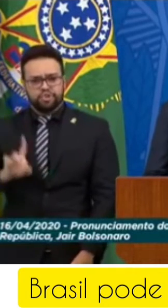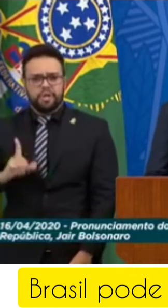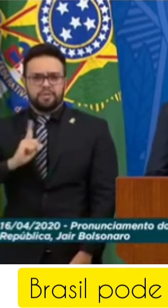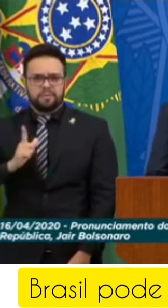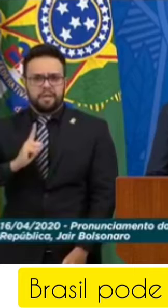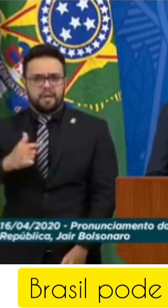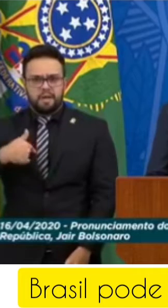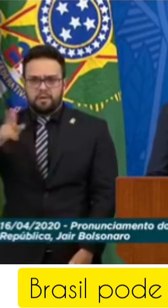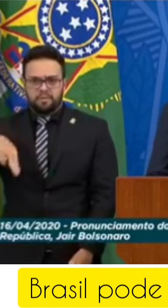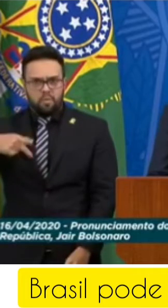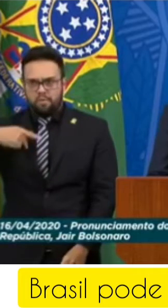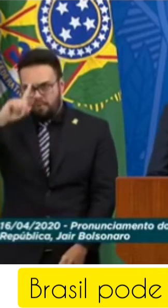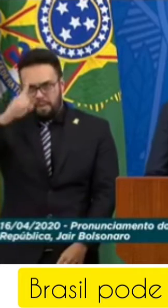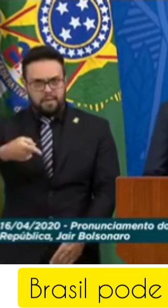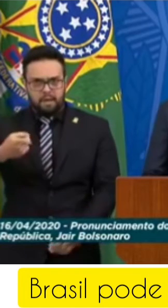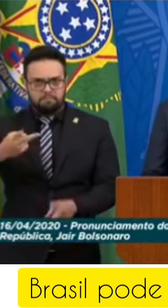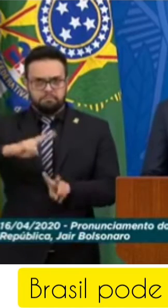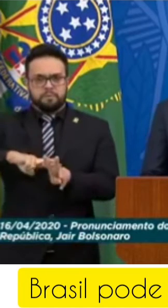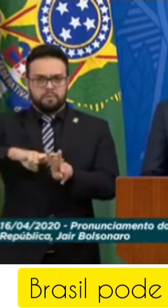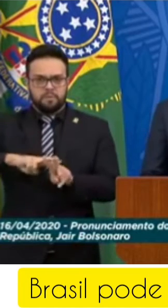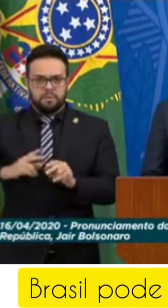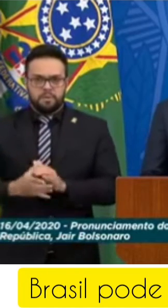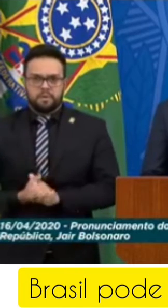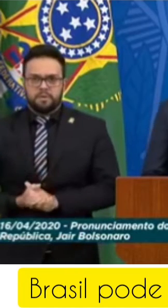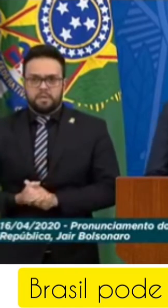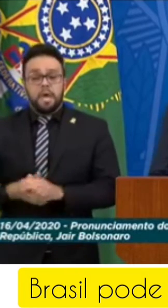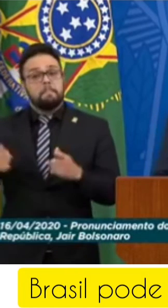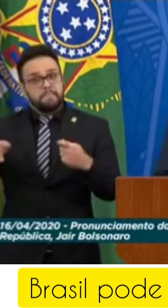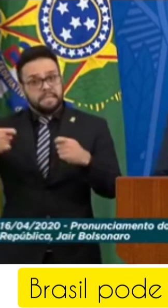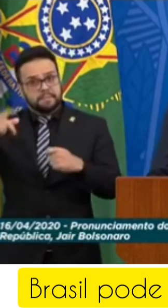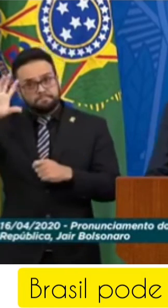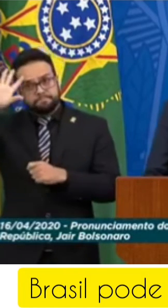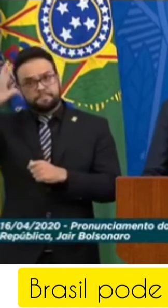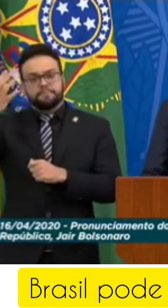Devemos tomar medidas, sim, para evitar